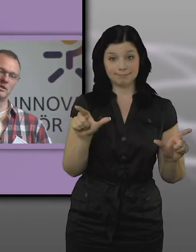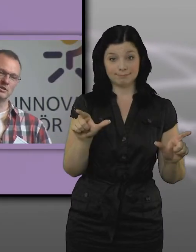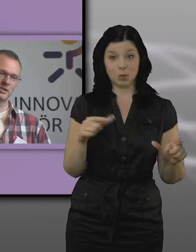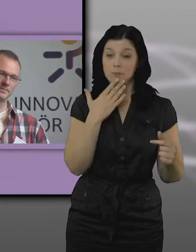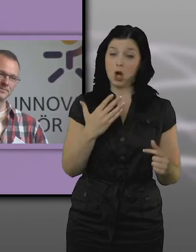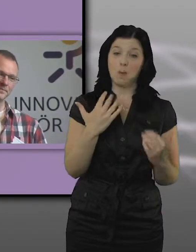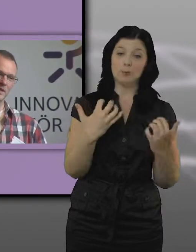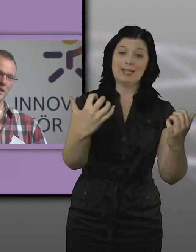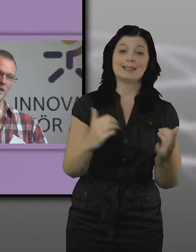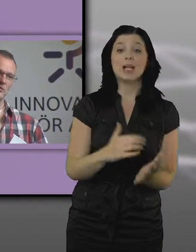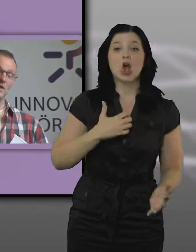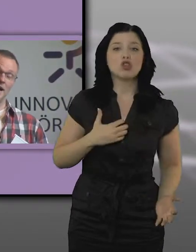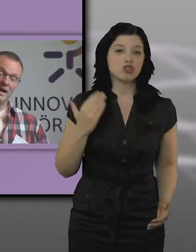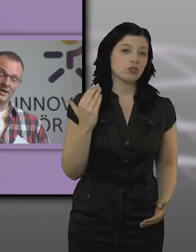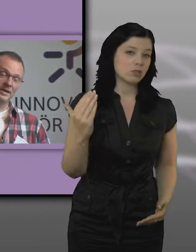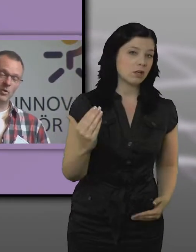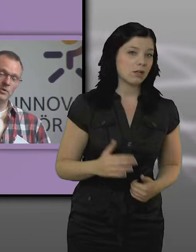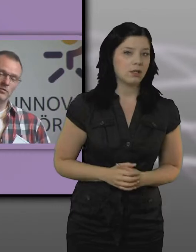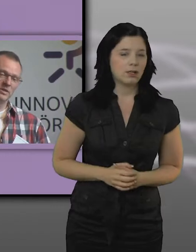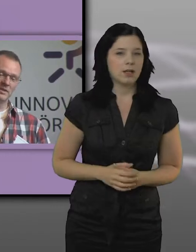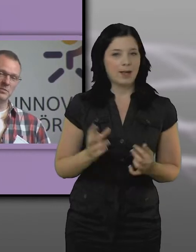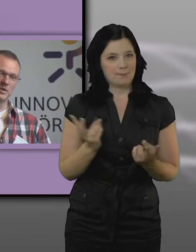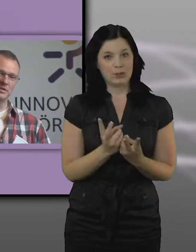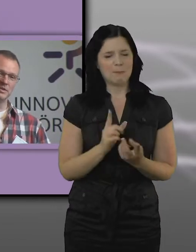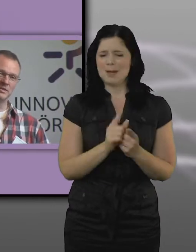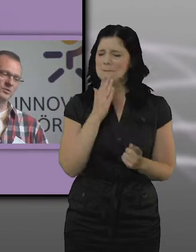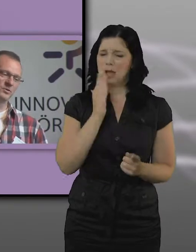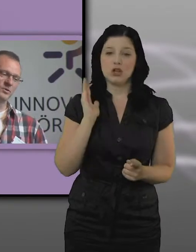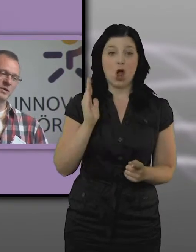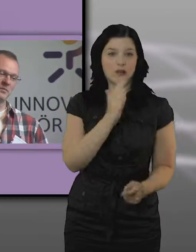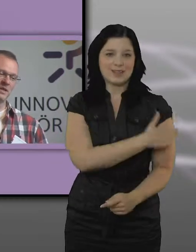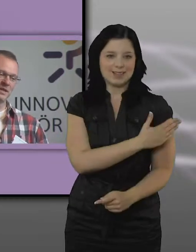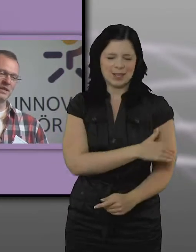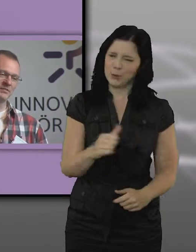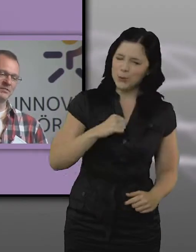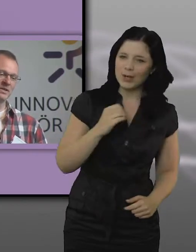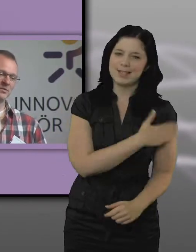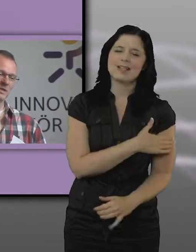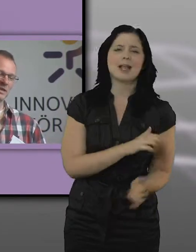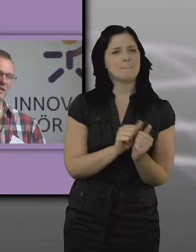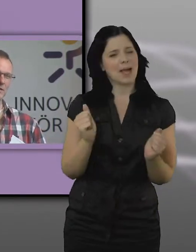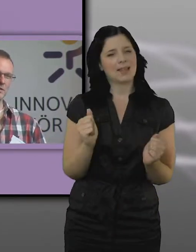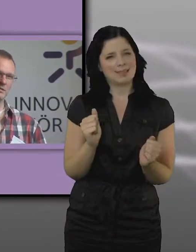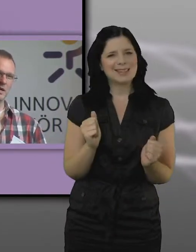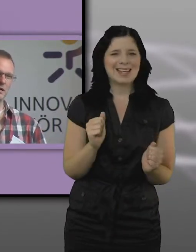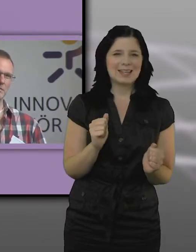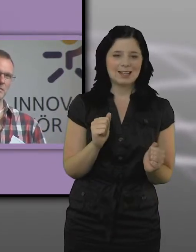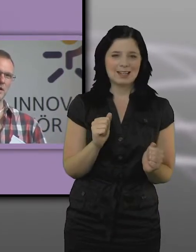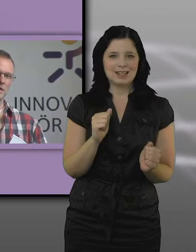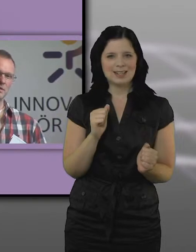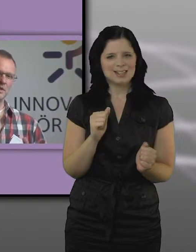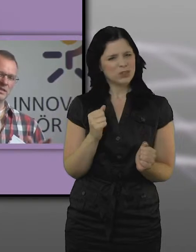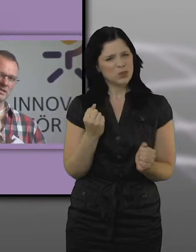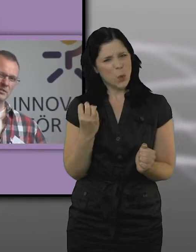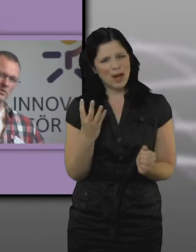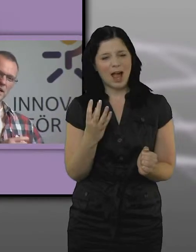till hösten. Så det kommer nog vara en jättebra tjänst och rolig. Men det är som sagt lite just sån här,